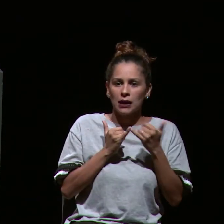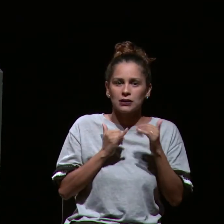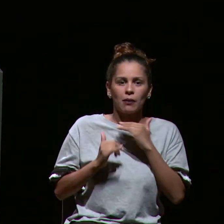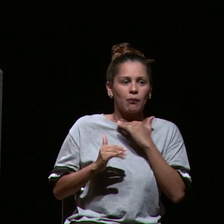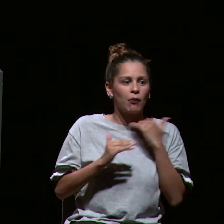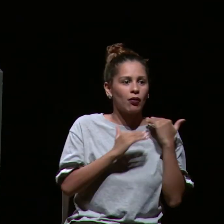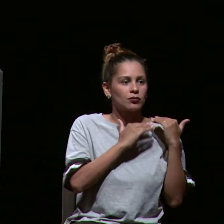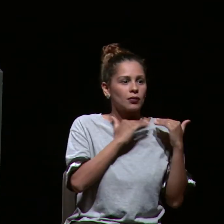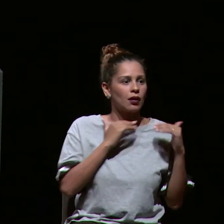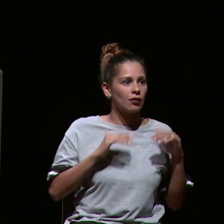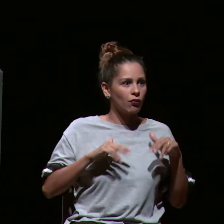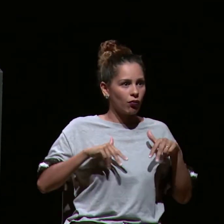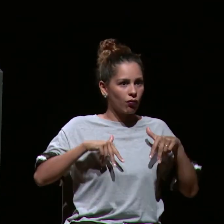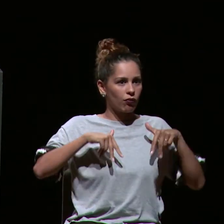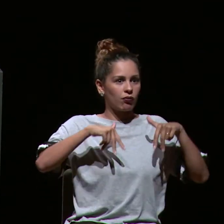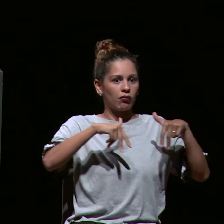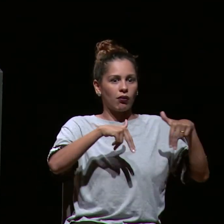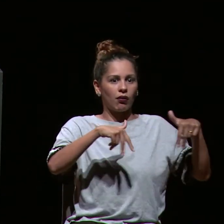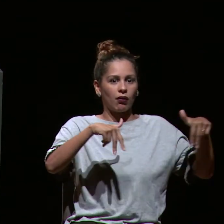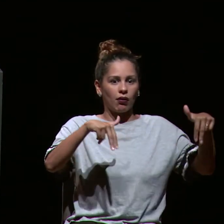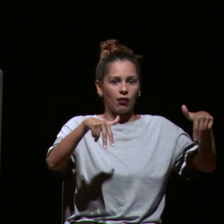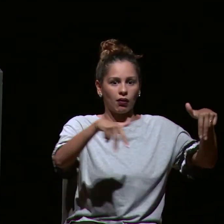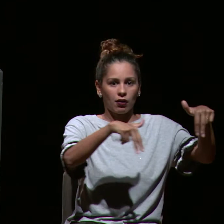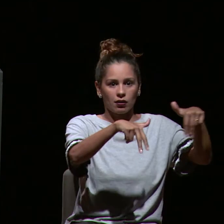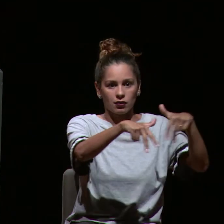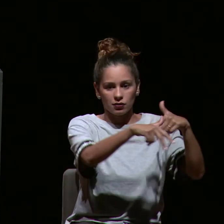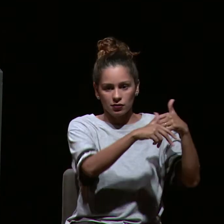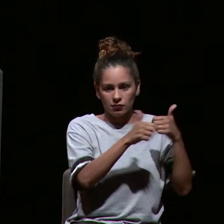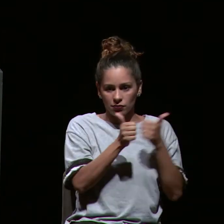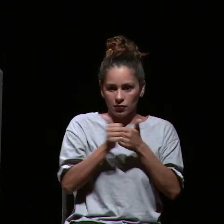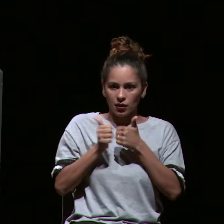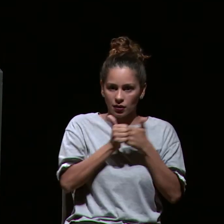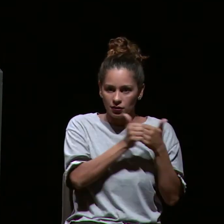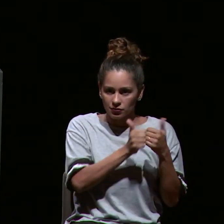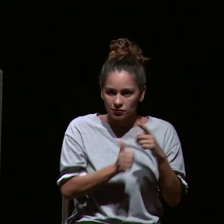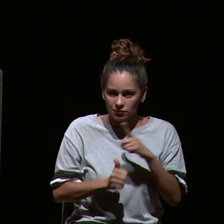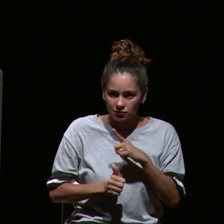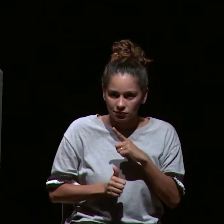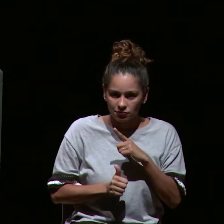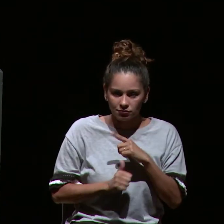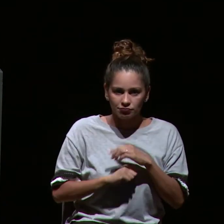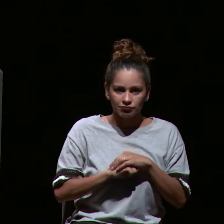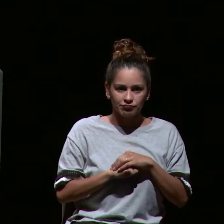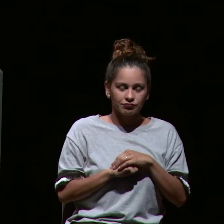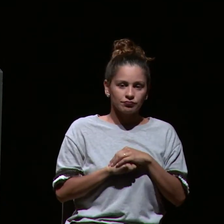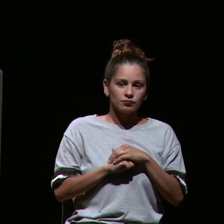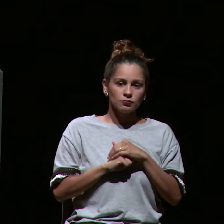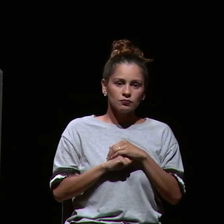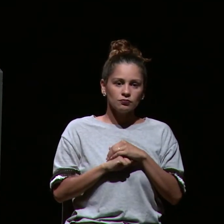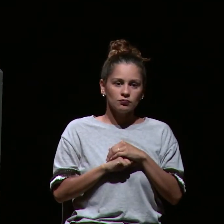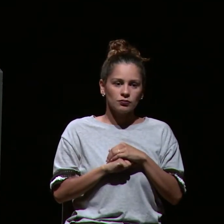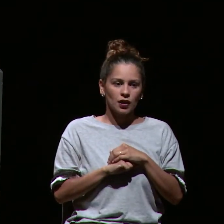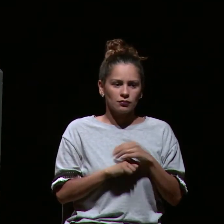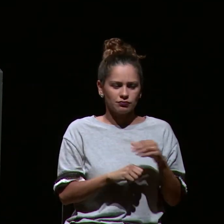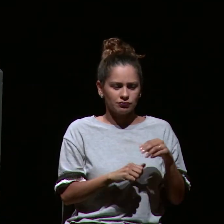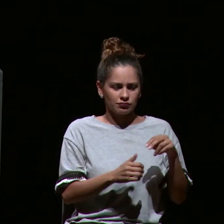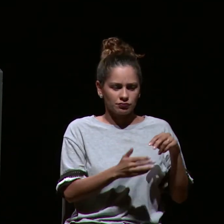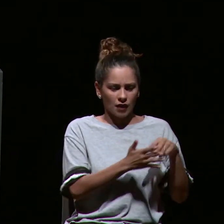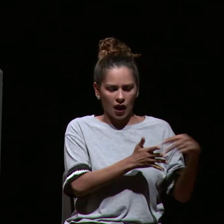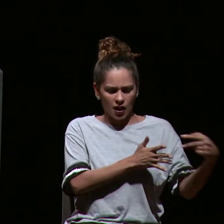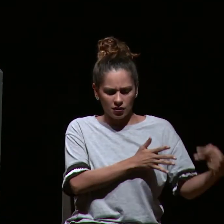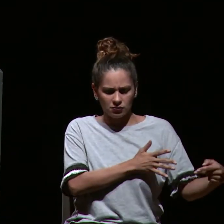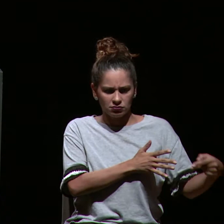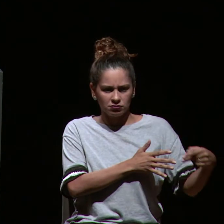por toda a extensão do salão. Uma janela meio derrubada que caía sobre o rio ou vala, perto de um despenhadeiro ruidoso que fazia uma torrente de